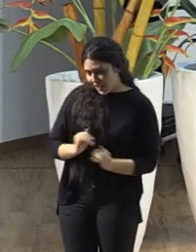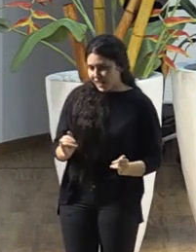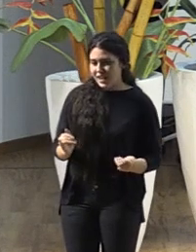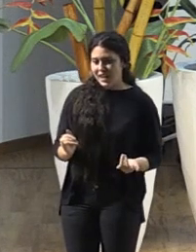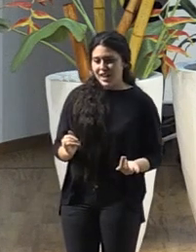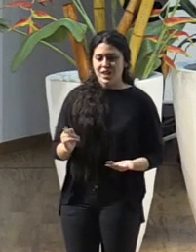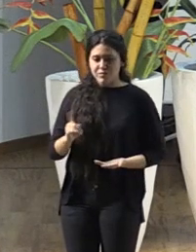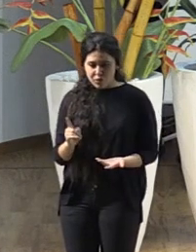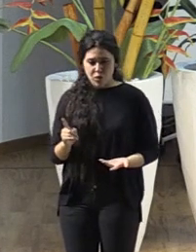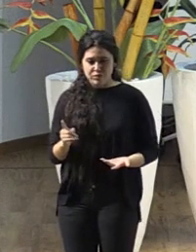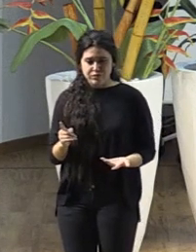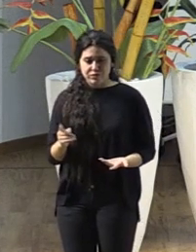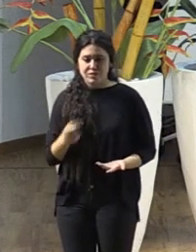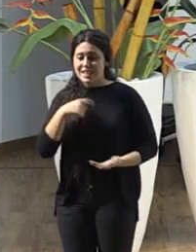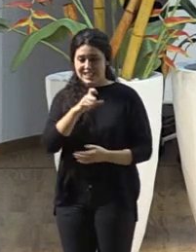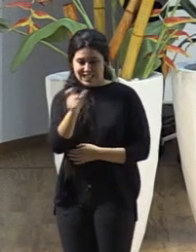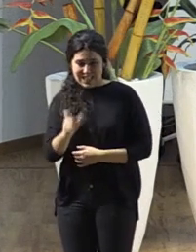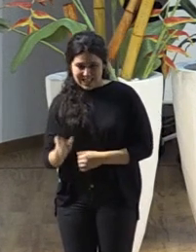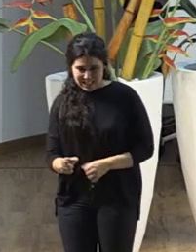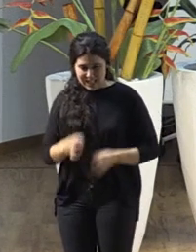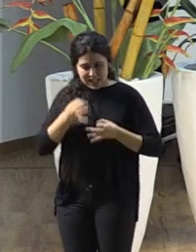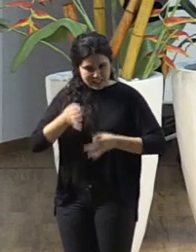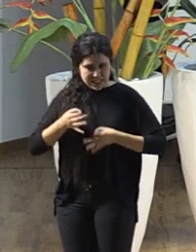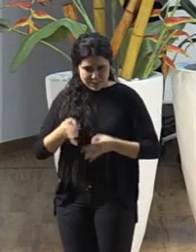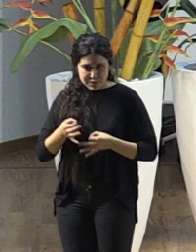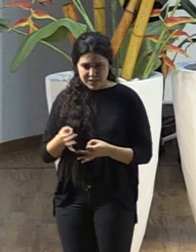Los italianos hemos sido siempre grandes utopistas.